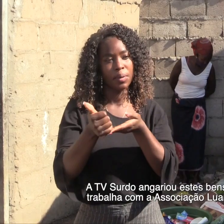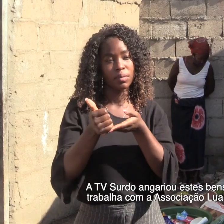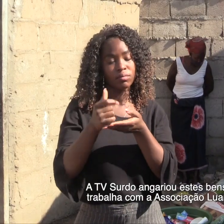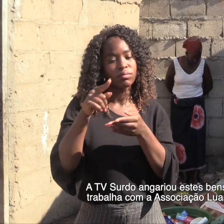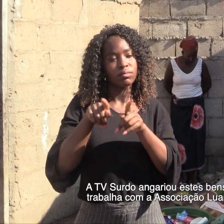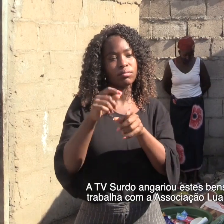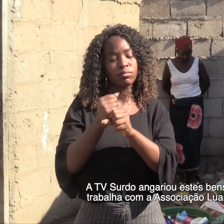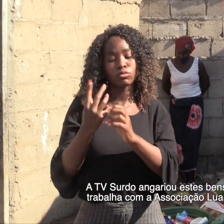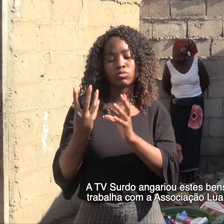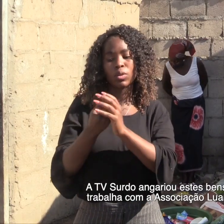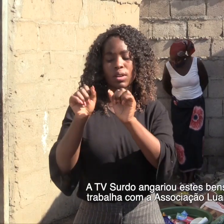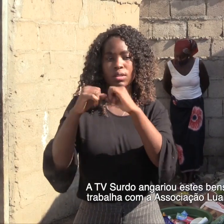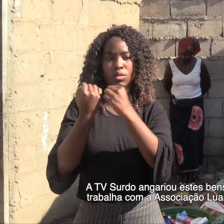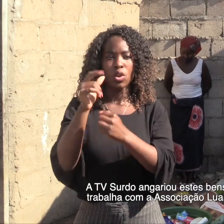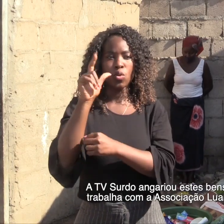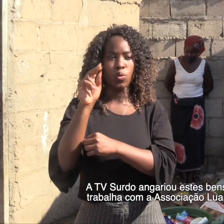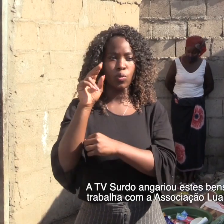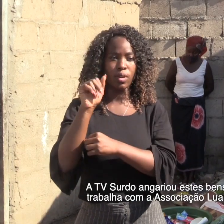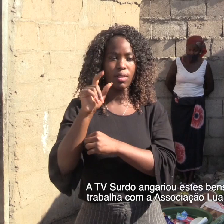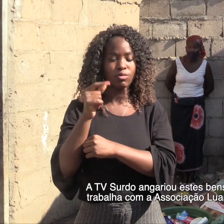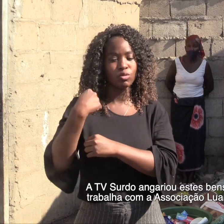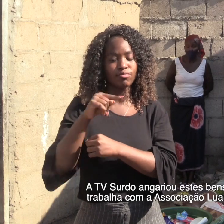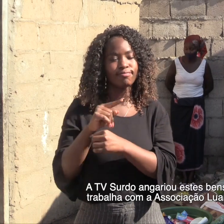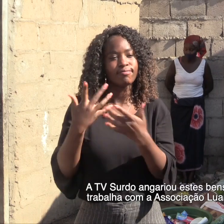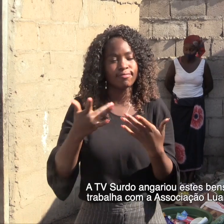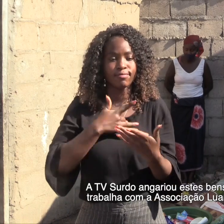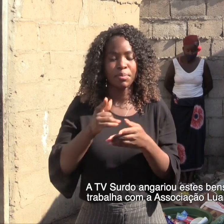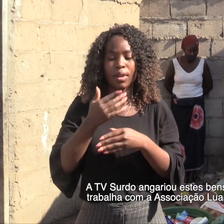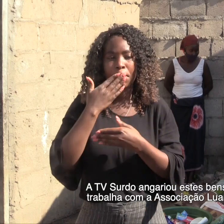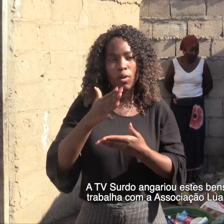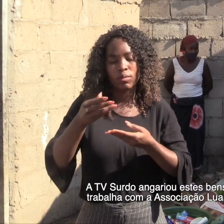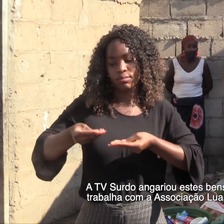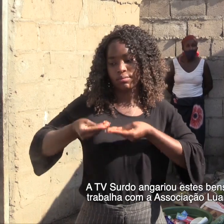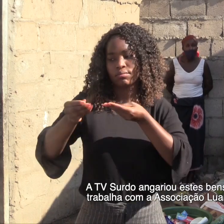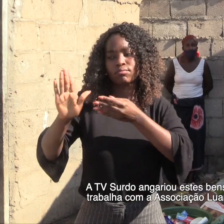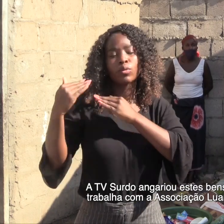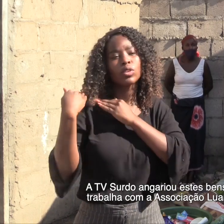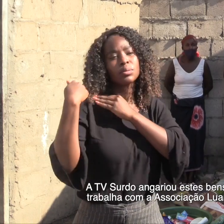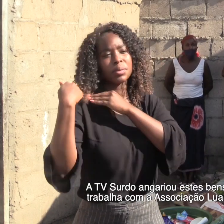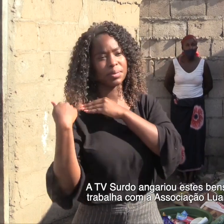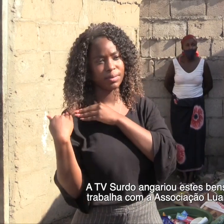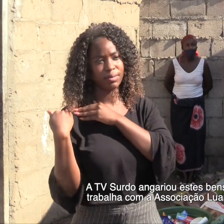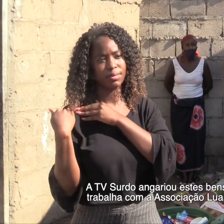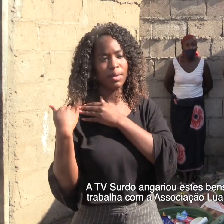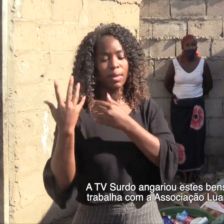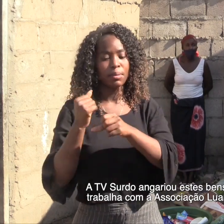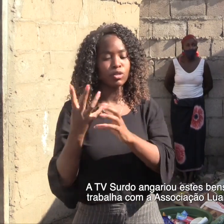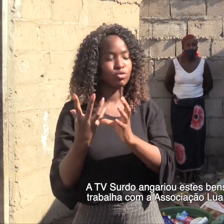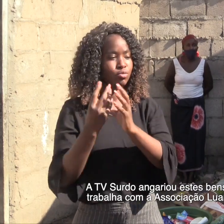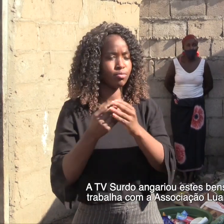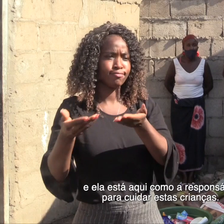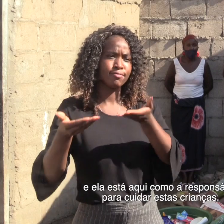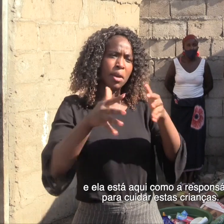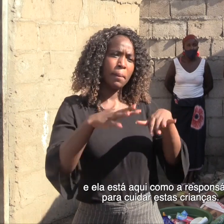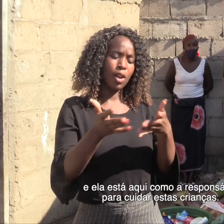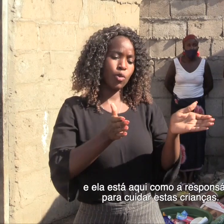angariou esses bens, não só trabalhamos nós, mas trabalhamos também com a Associação Luana,